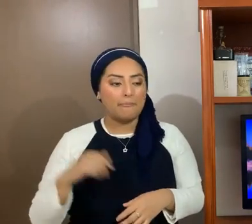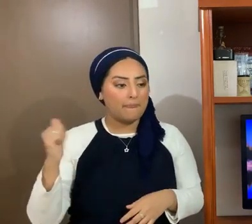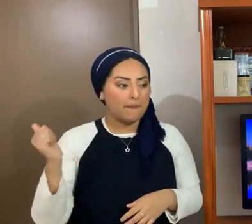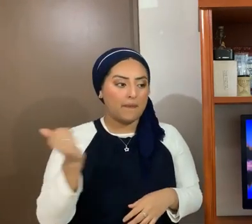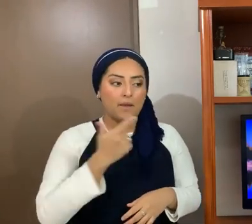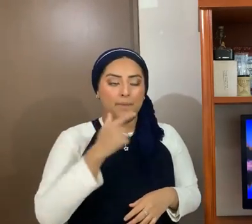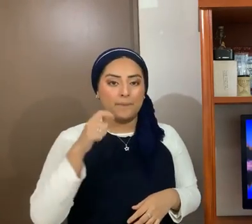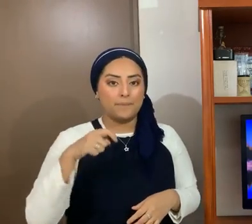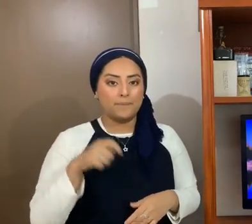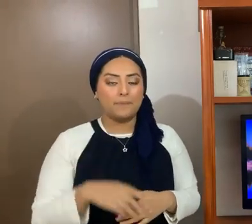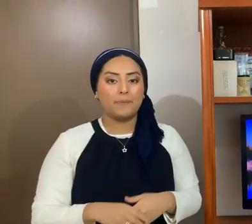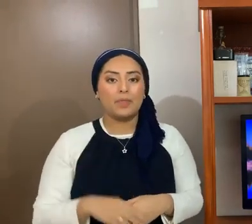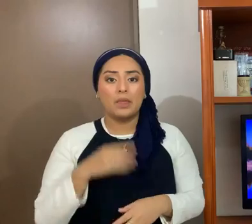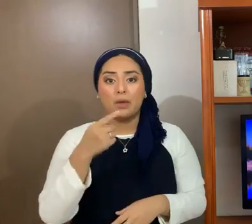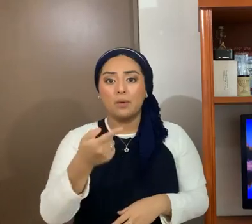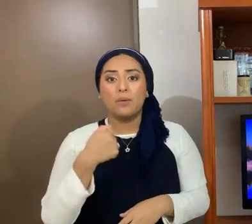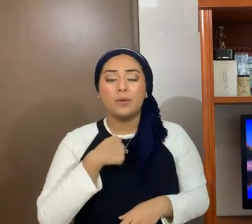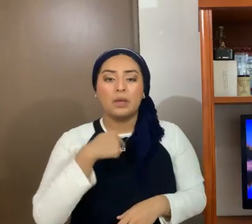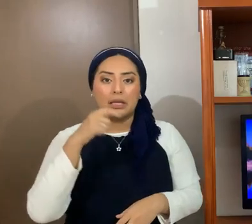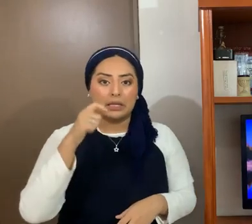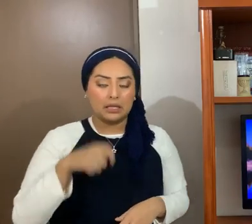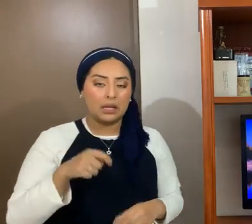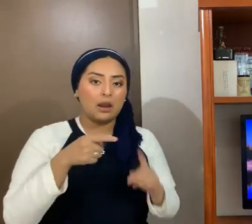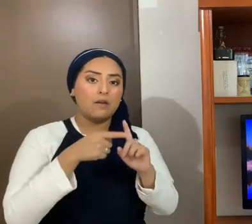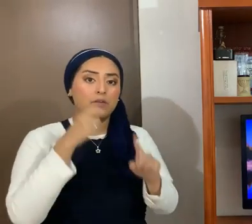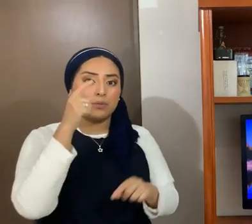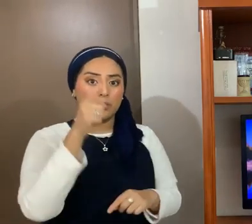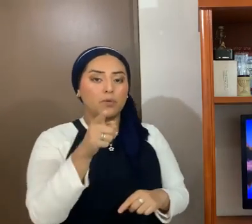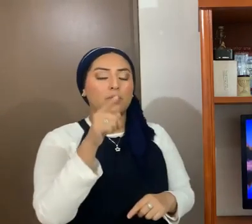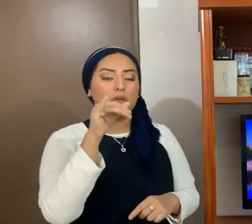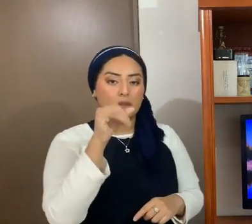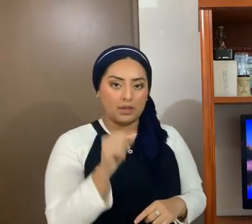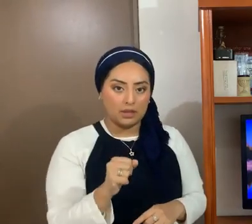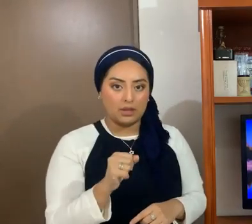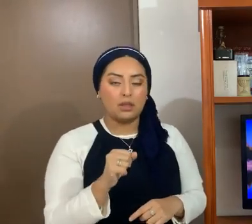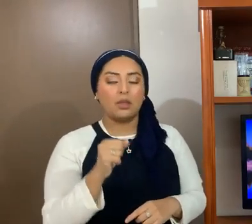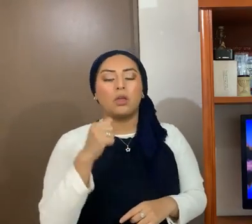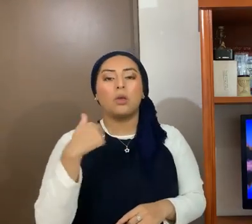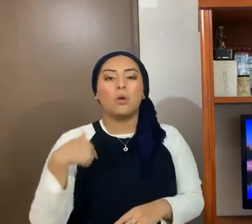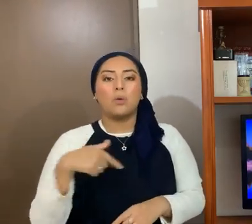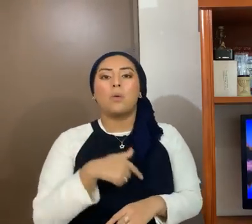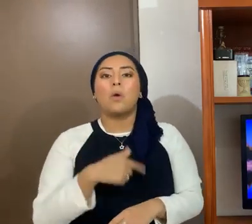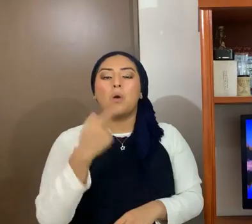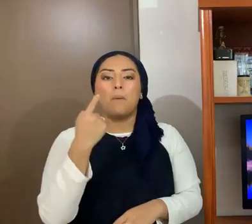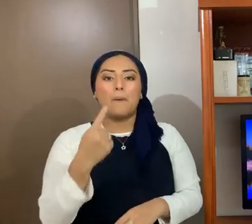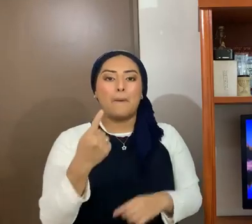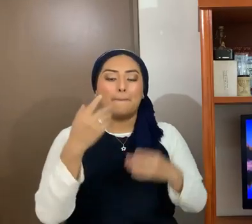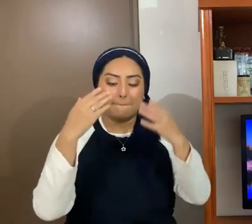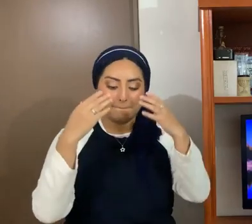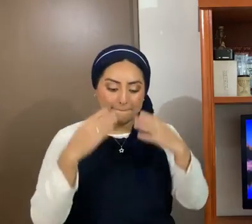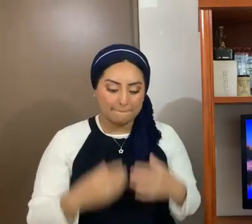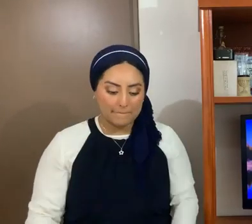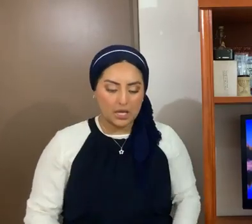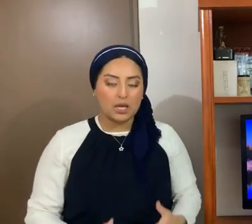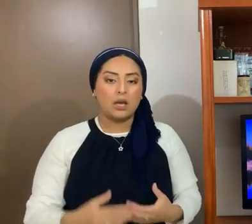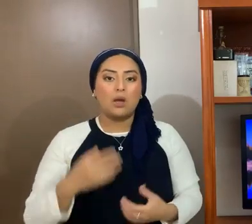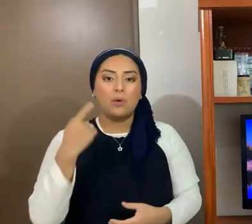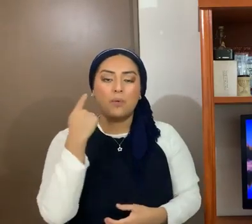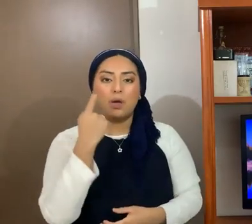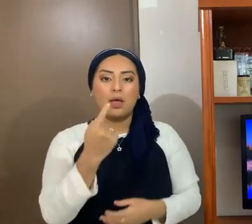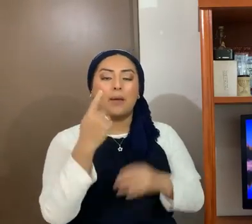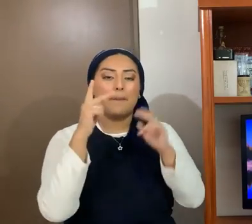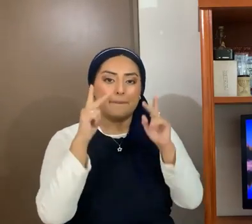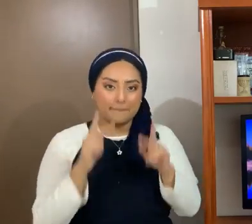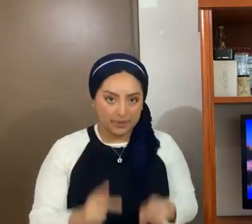nos necesitamos. Nosotros necesitamos de ustedes, claro que sí, porque somos un solo cuerpo, somos un solo